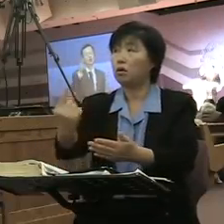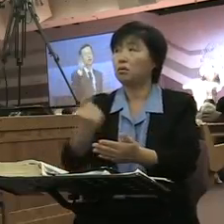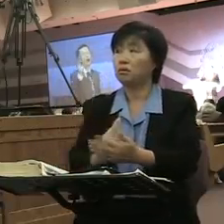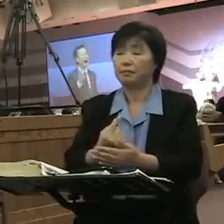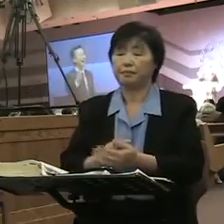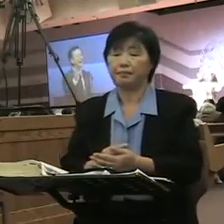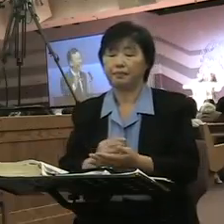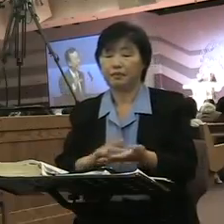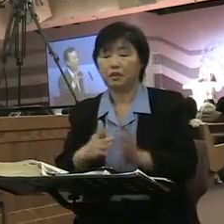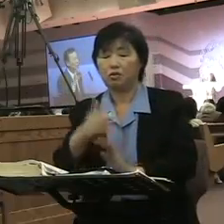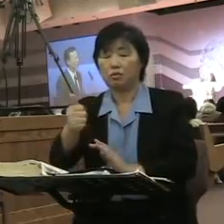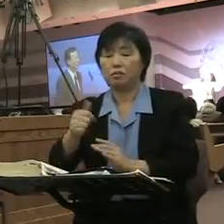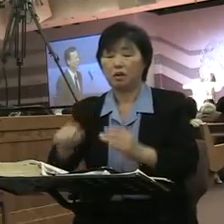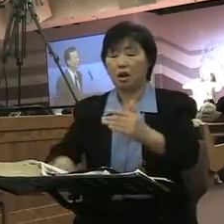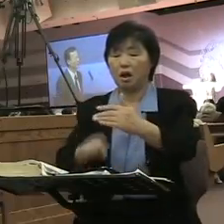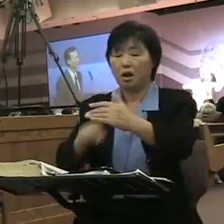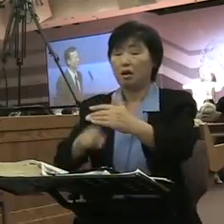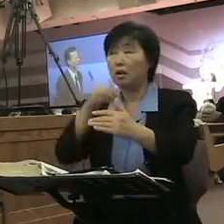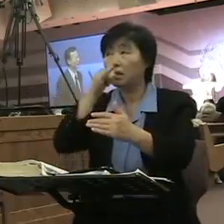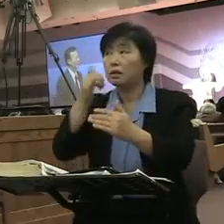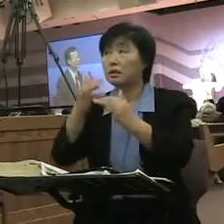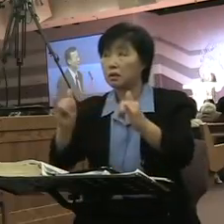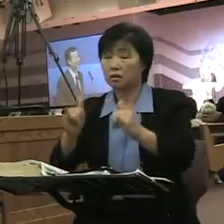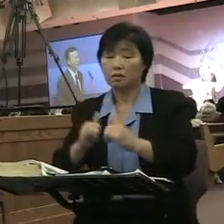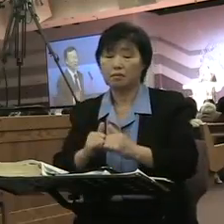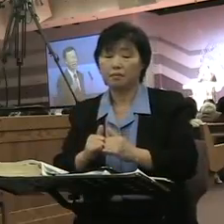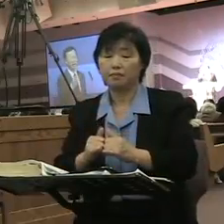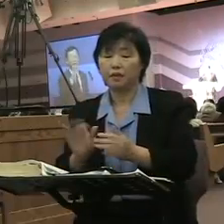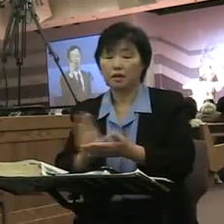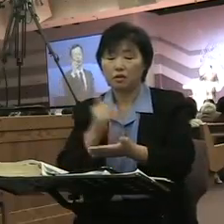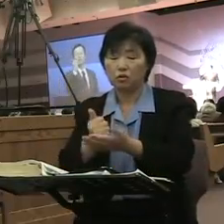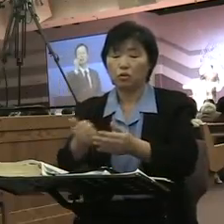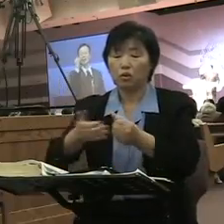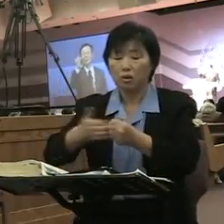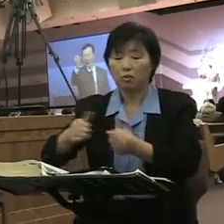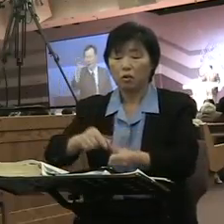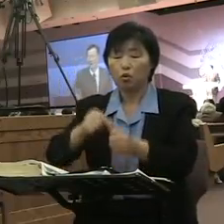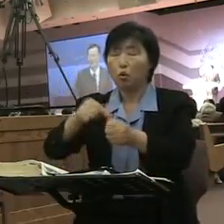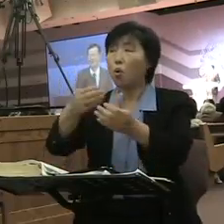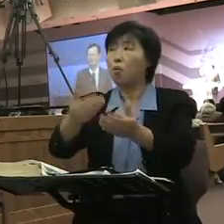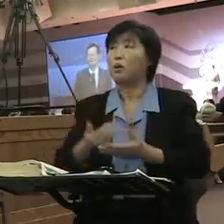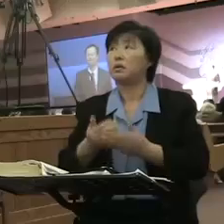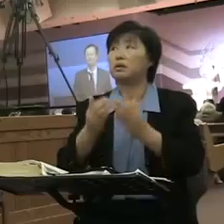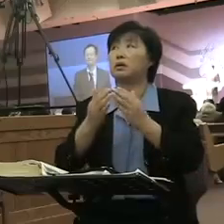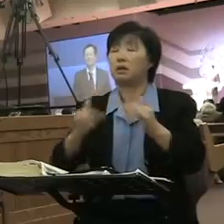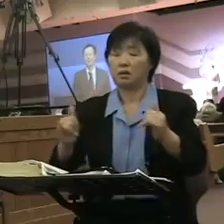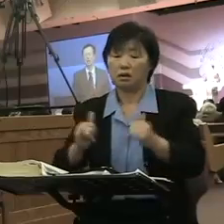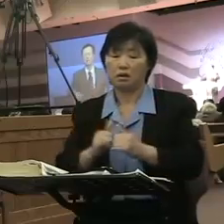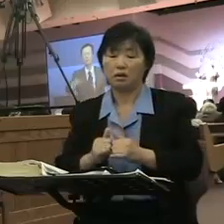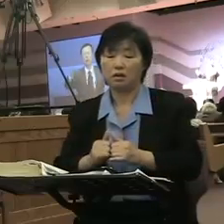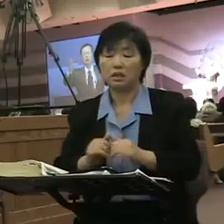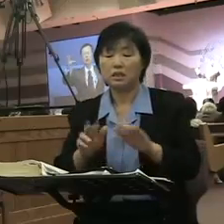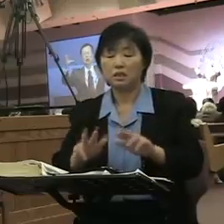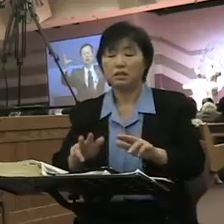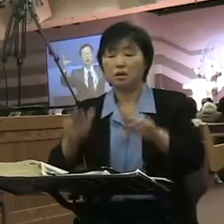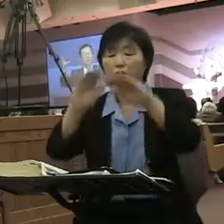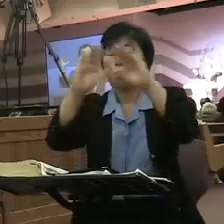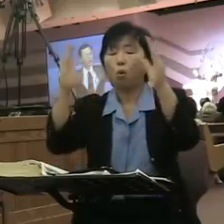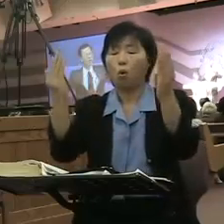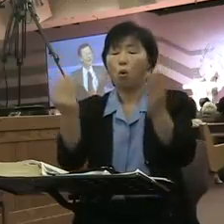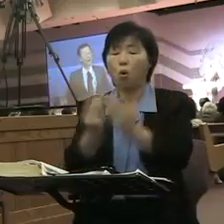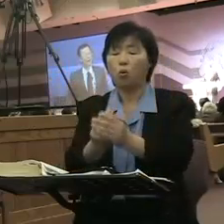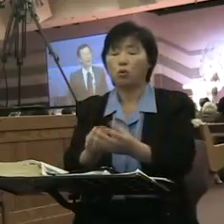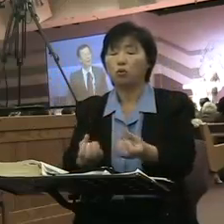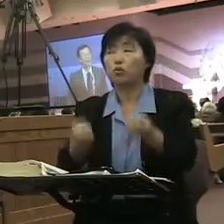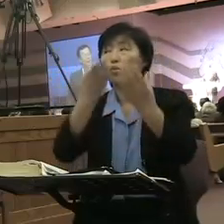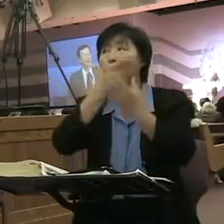그리고 예수님 안에 있는 자들은, 그리스도 때문에 구원받은 자들에게는 이제 모든 것이